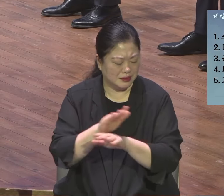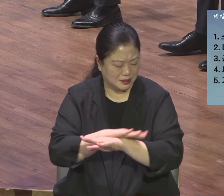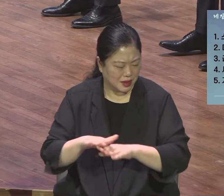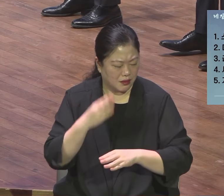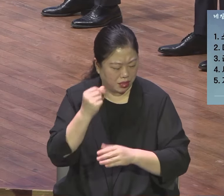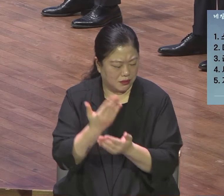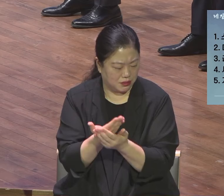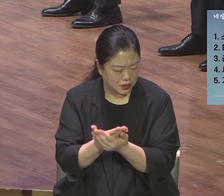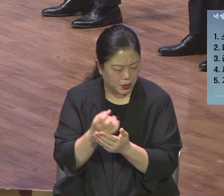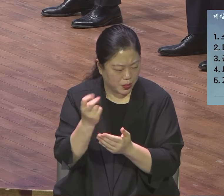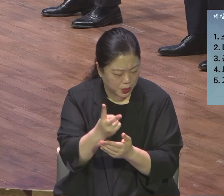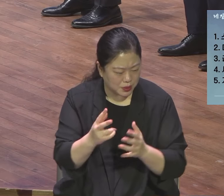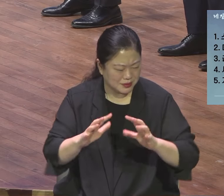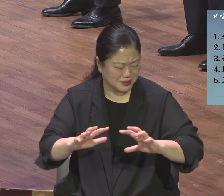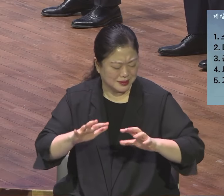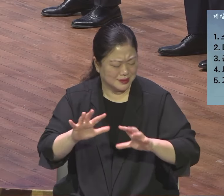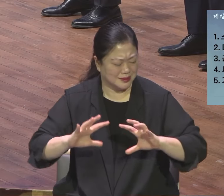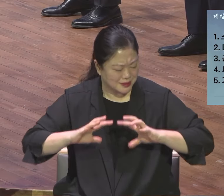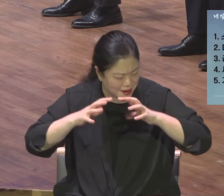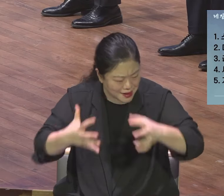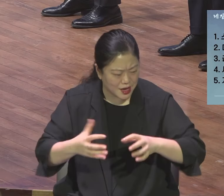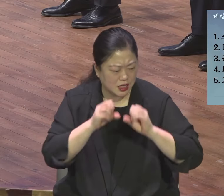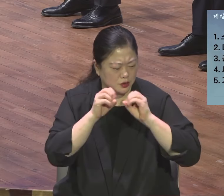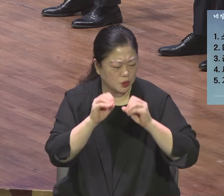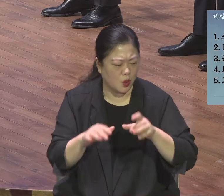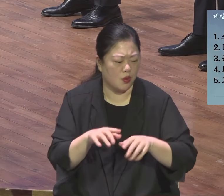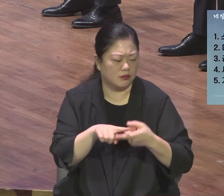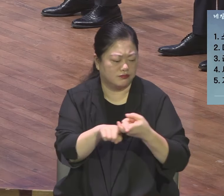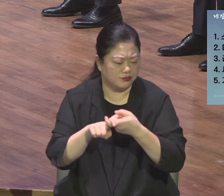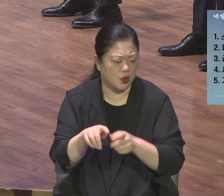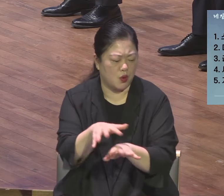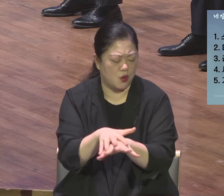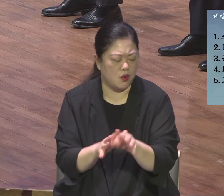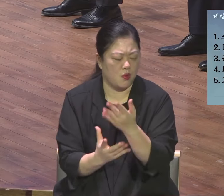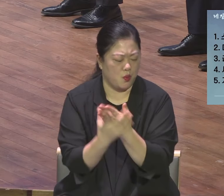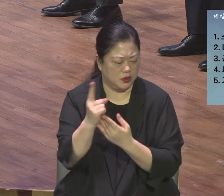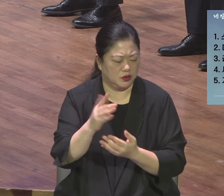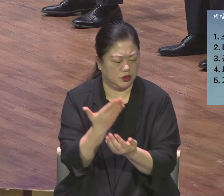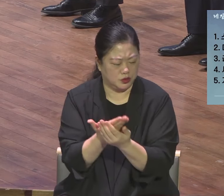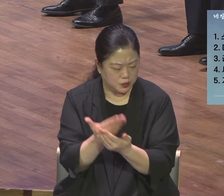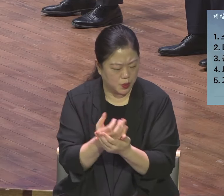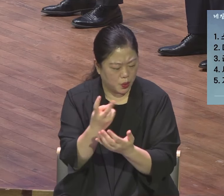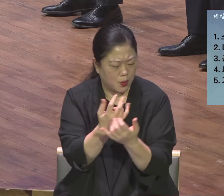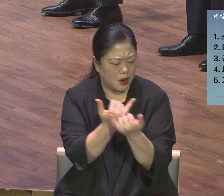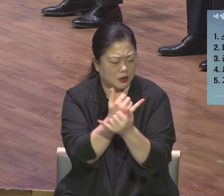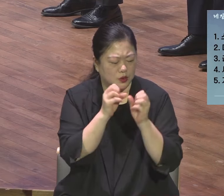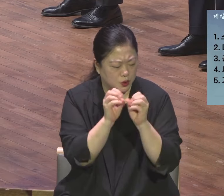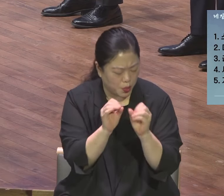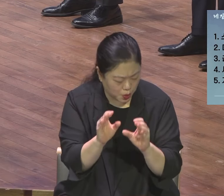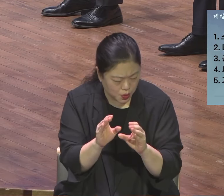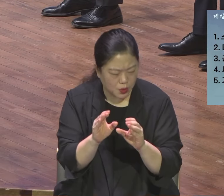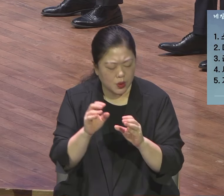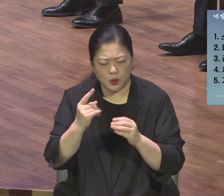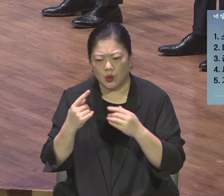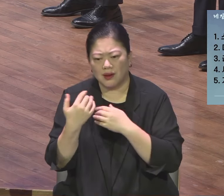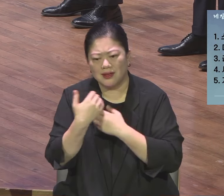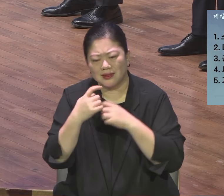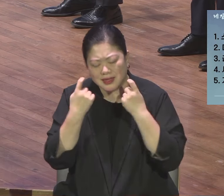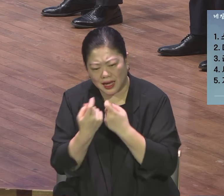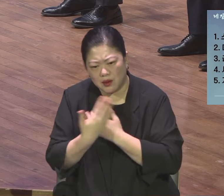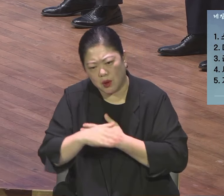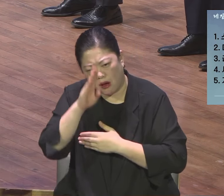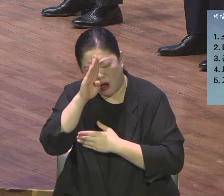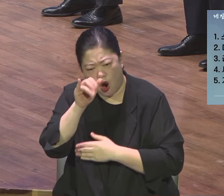골육전도와 질병치유를 위하여서, 새가족의 예배화와 교회화를 위하여서, 개인과 가정을 위하여서 계속해서 주여 한번